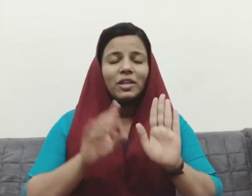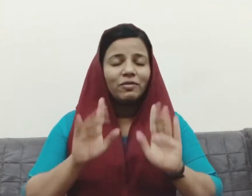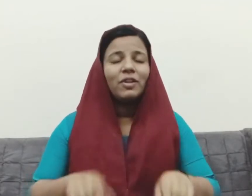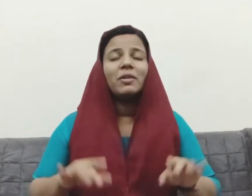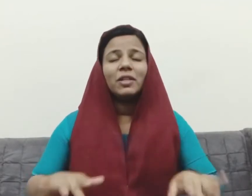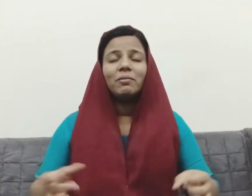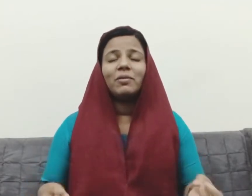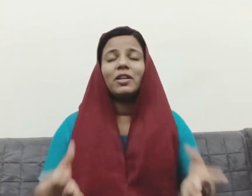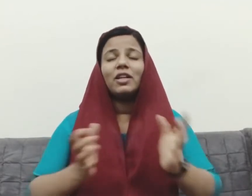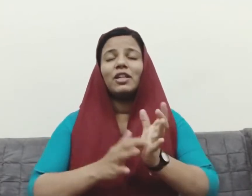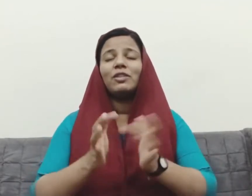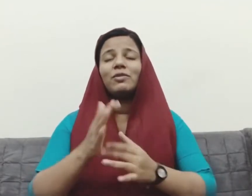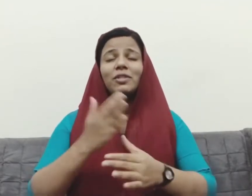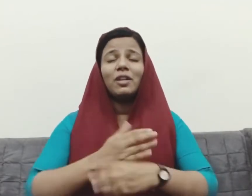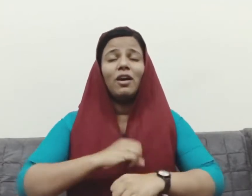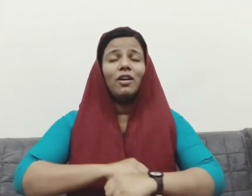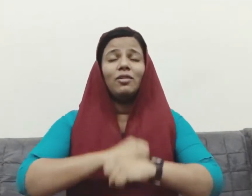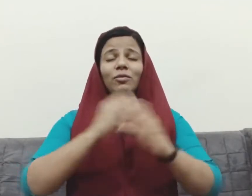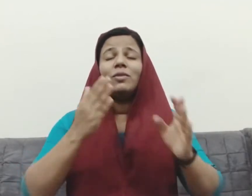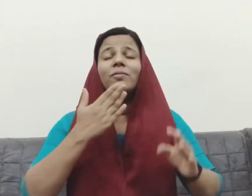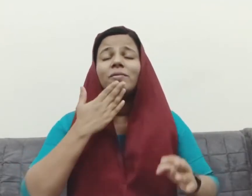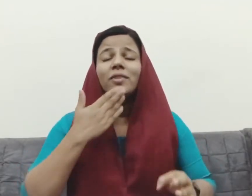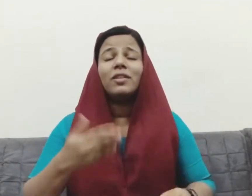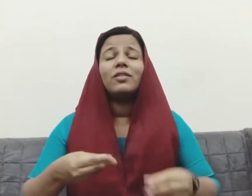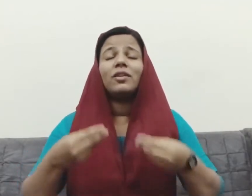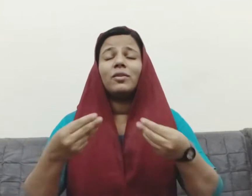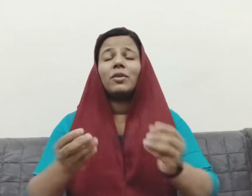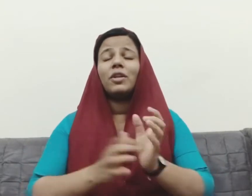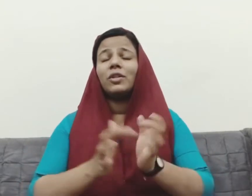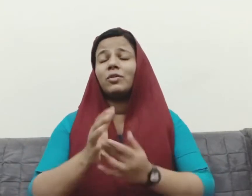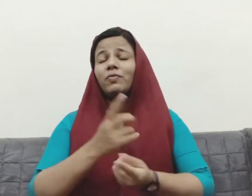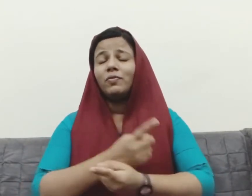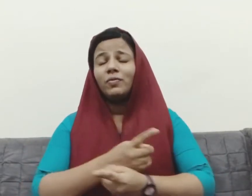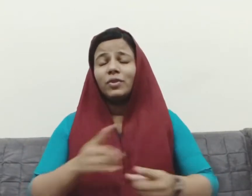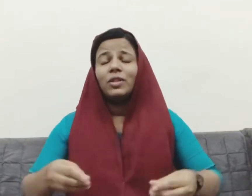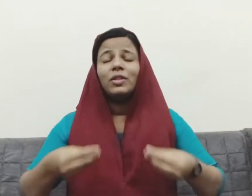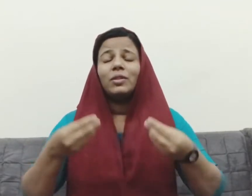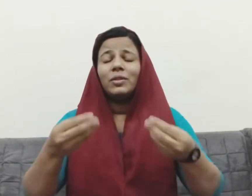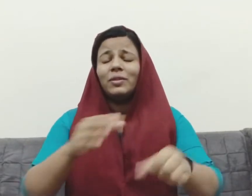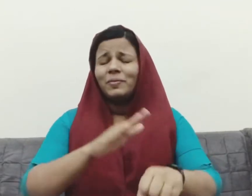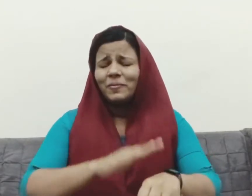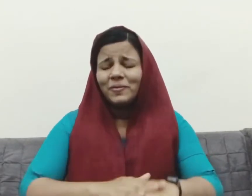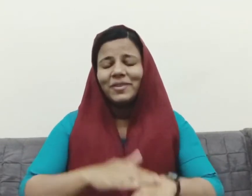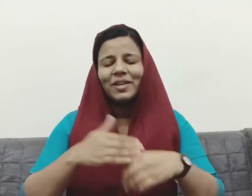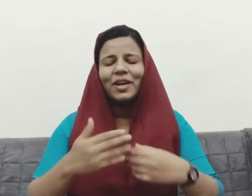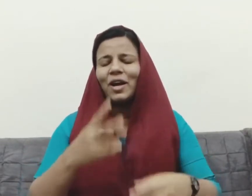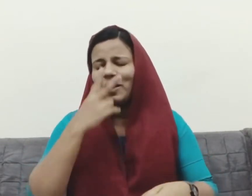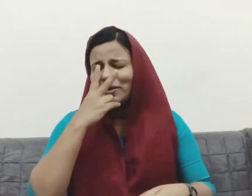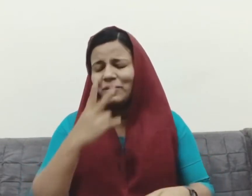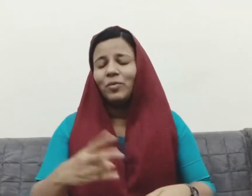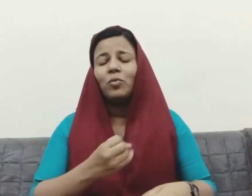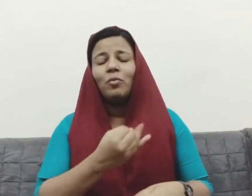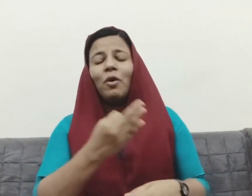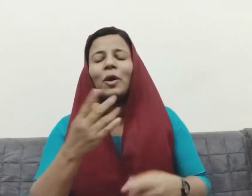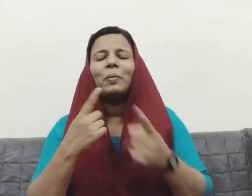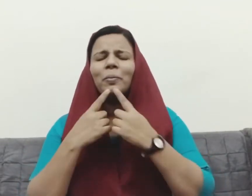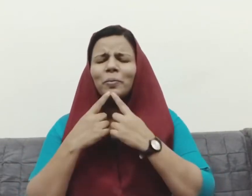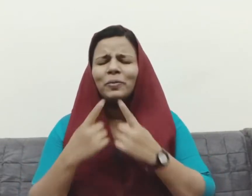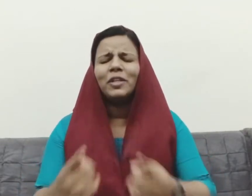ഇന്ന് പകൽക്കാലം അങ്ങ് ചെയ്യുന്ന അത്ഭുതങ്ങൾക്ക് നന്ദി പറയുന്ന കർത്താവെ, അങ്ങയുടെ വിടുതലിൻ്റെ കാര്യം തൻ്റെ കുഞ്ഞുങ്ങളുടെ ജീവിതത്തിൽ നീട്ടപ്പെട്ടത് കാണുവാൻ അതനേകരോട് പറയുവാൻ